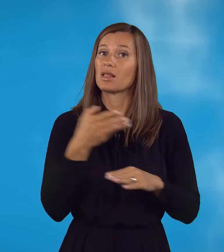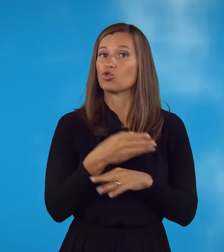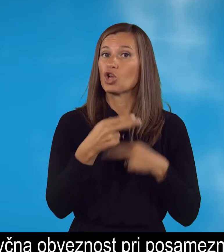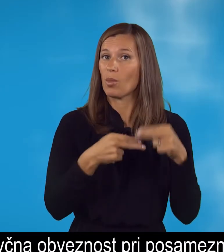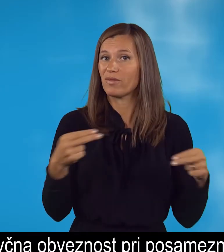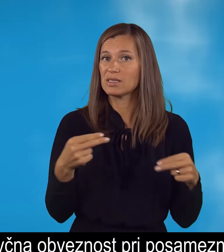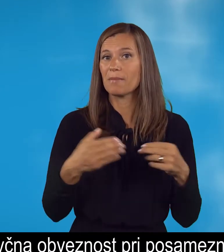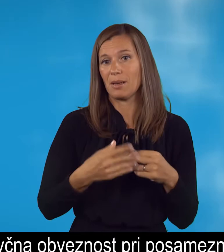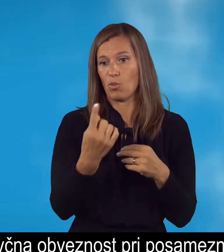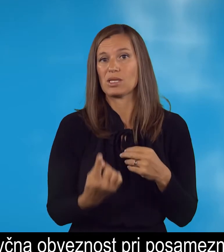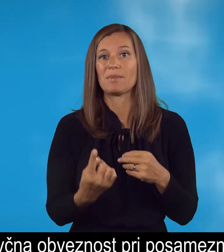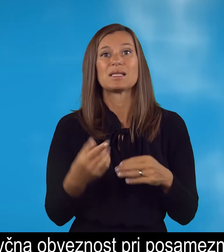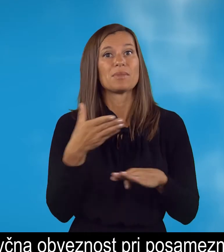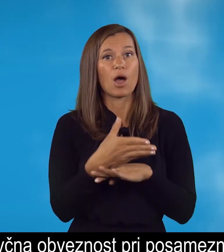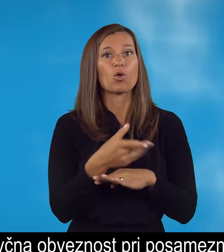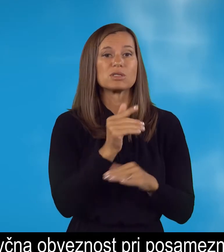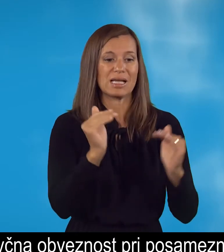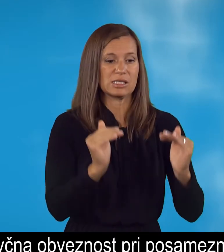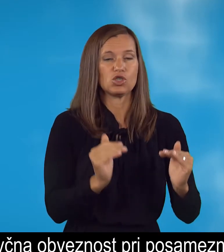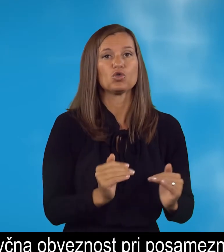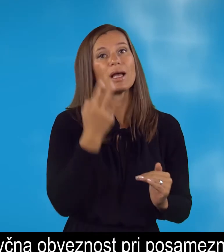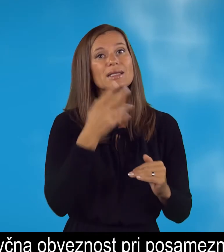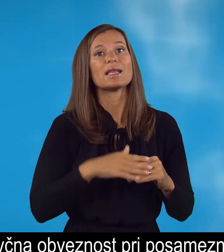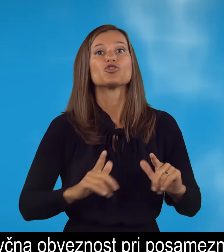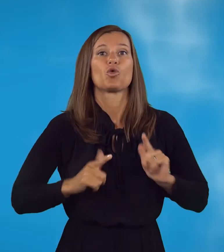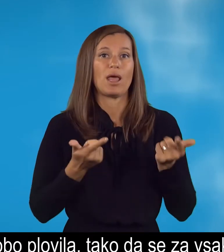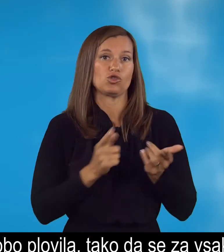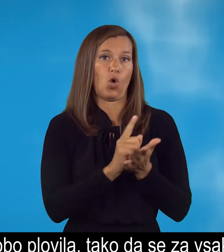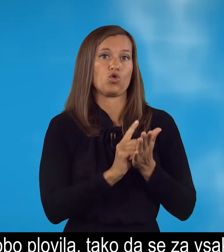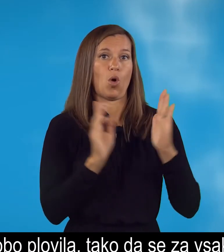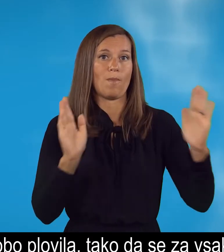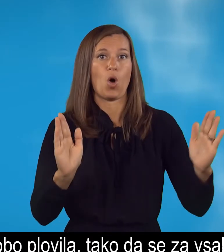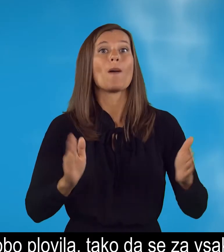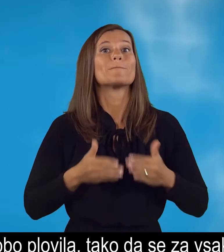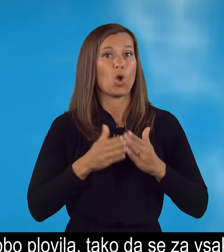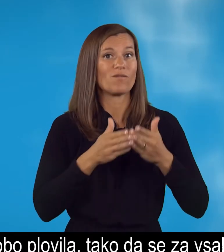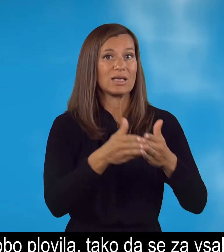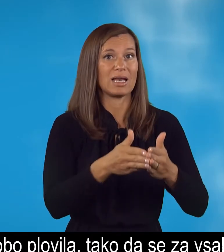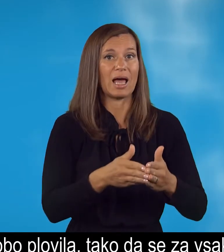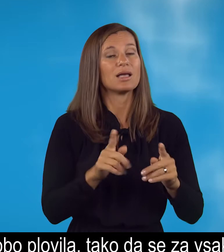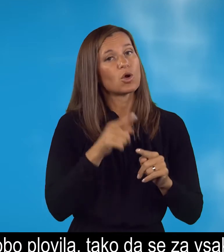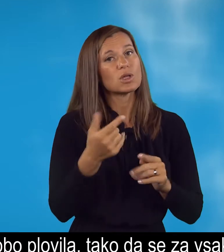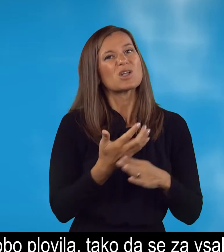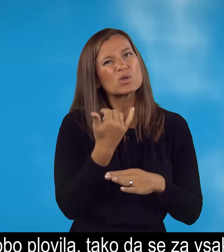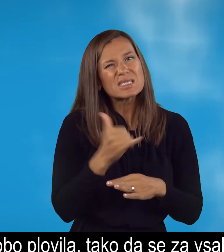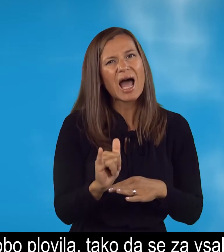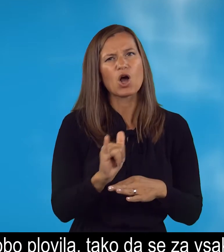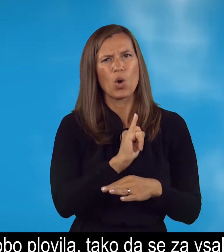Davčna obveznost pri posameznem davku se znižuje glede na življenjsko dobo plovila, tako da se za vsako dopolnjeno leto